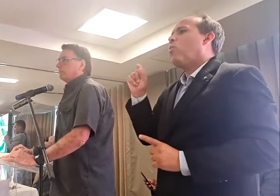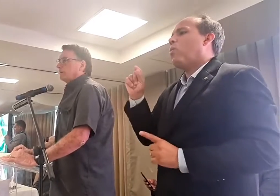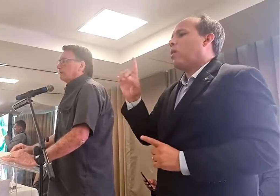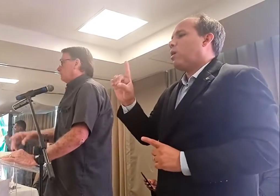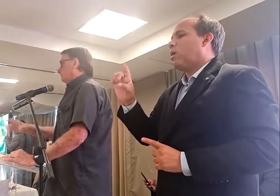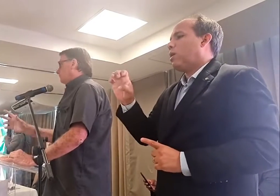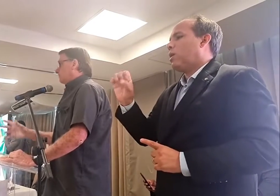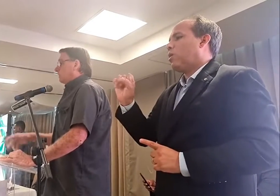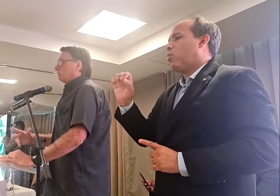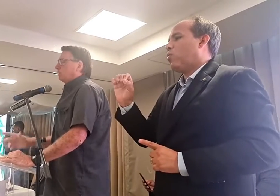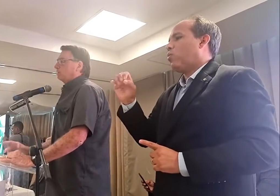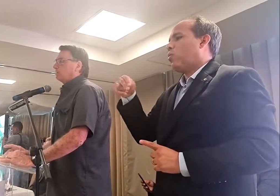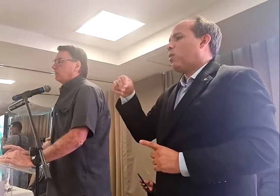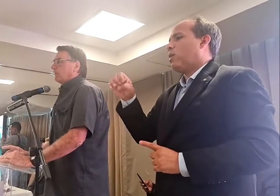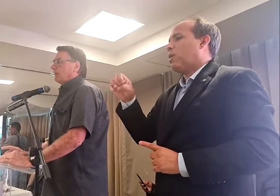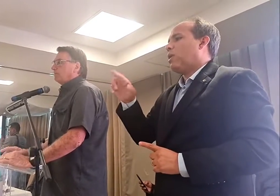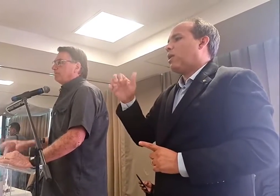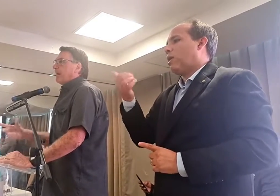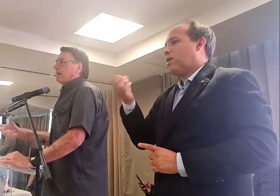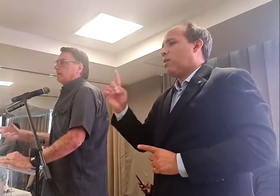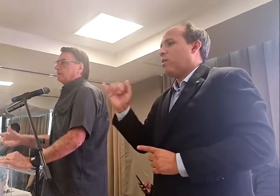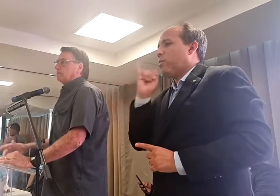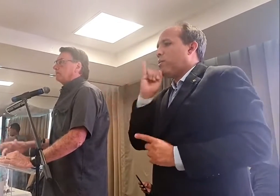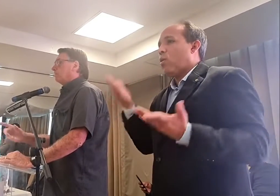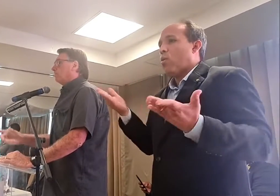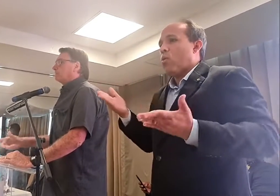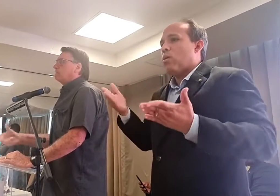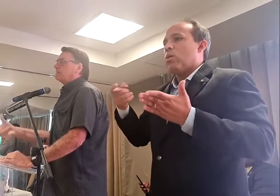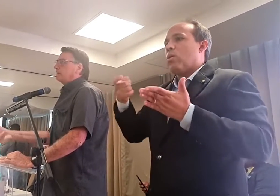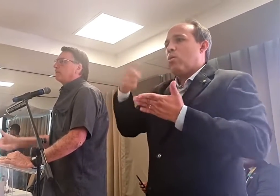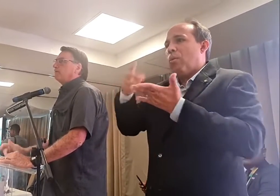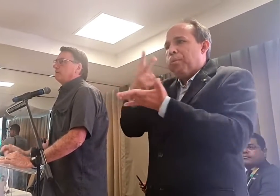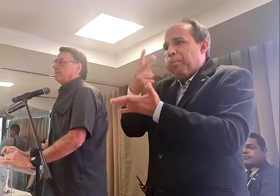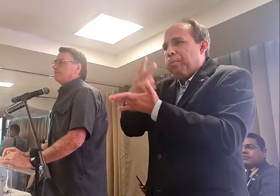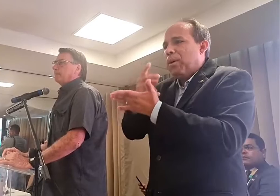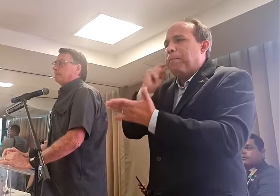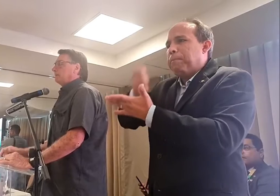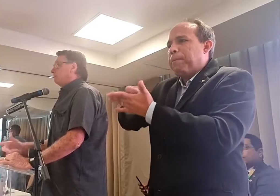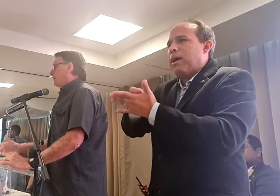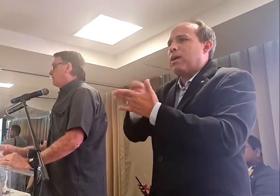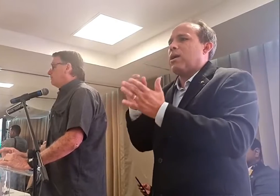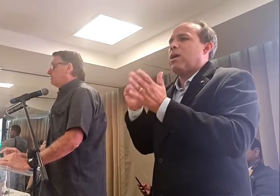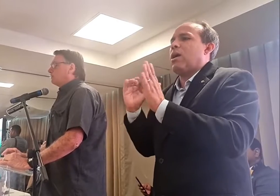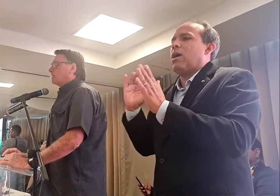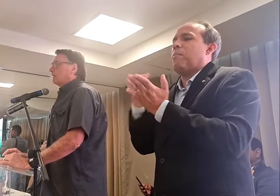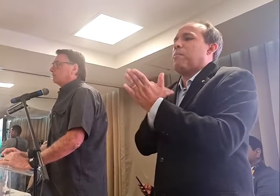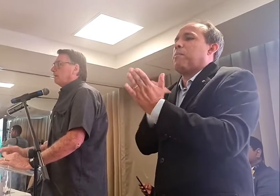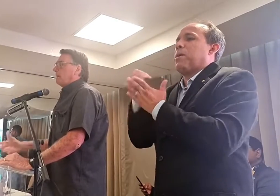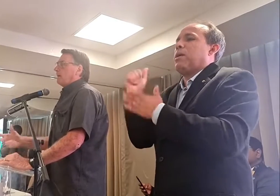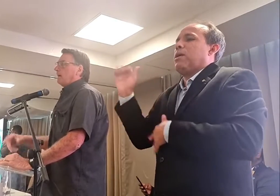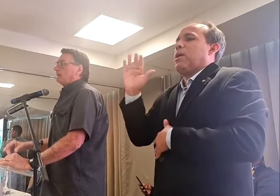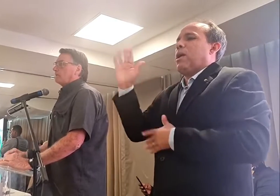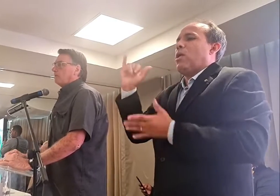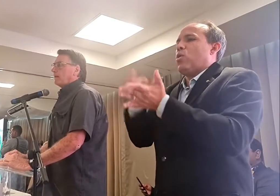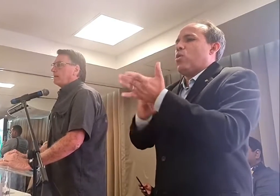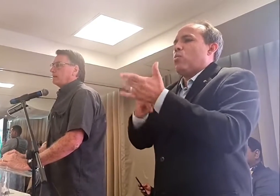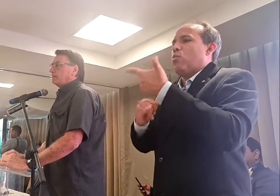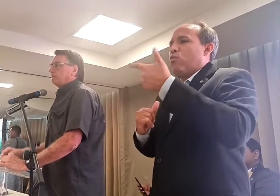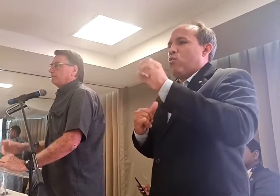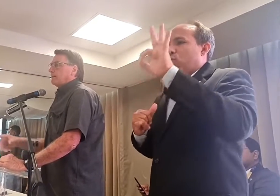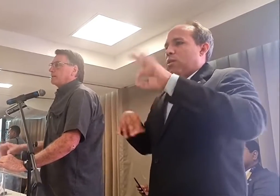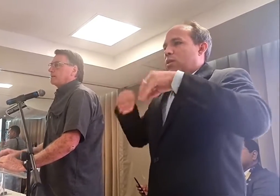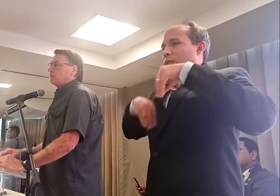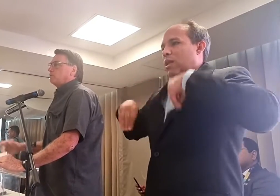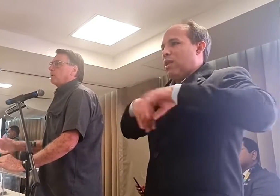Hoje, o setor não desonerado paga um imposto em cima da folha, em média 20%. A